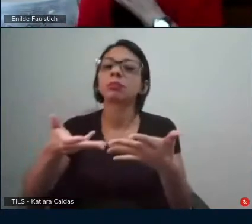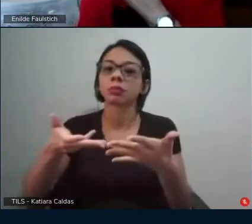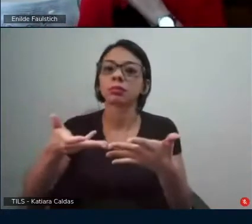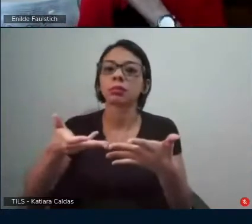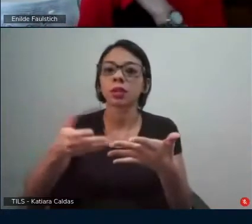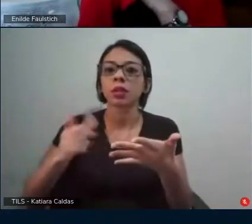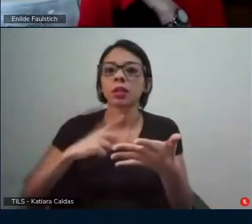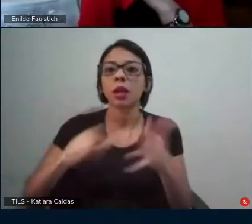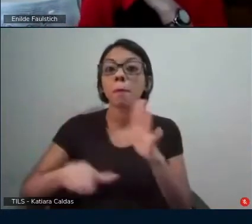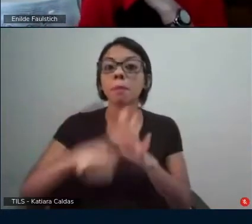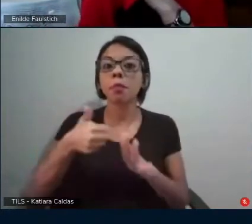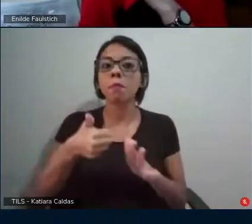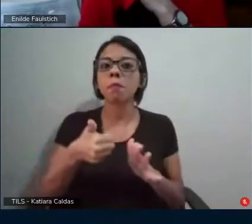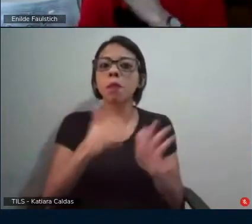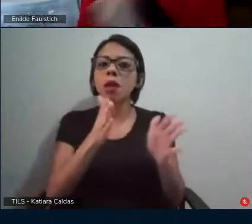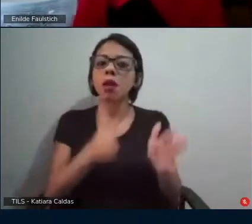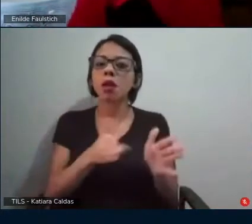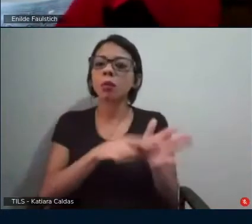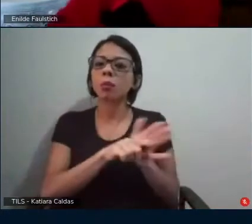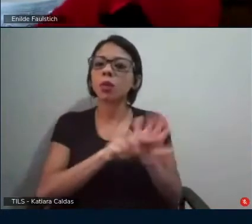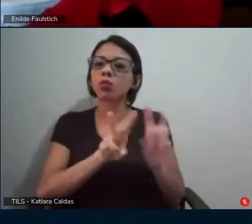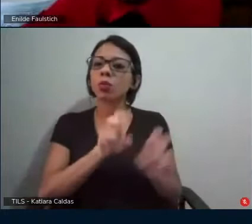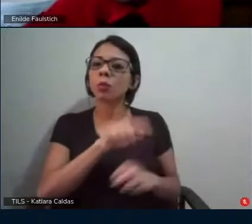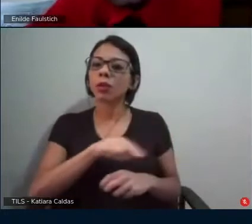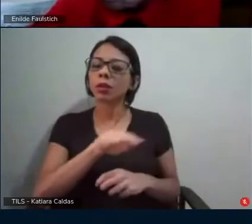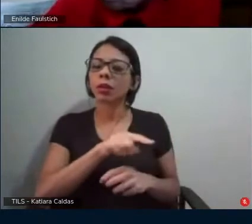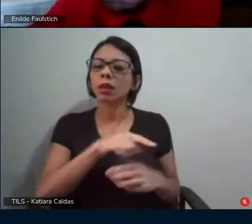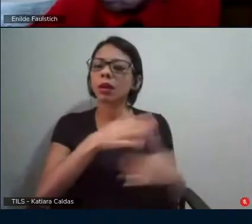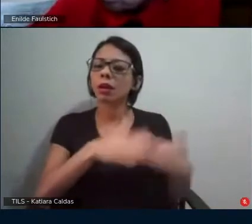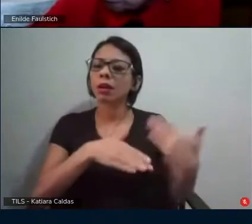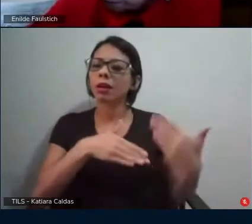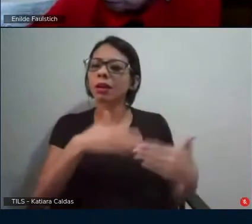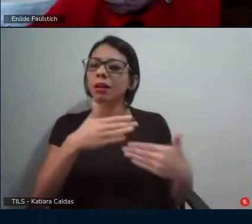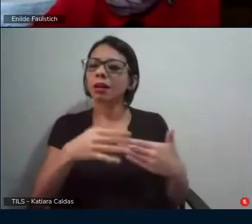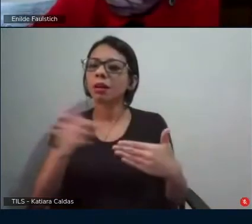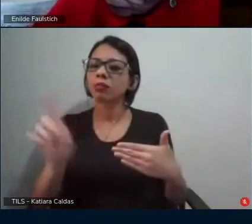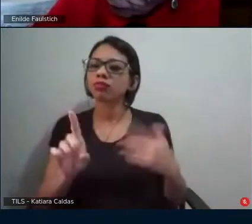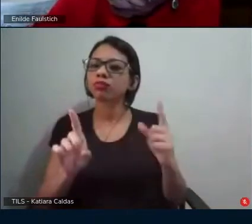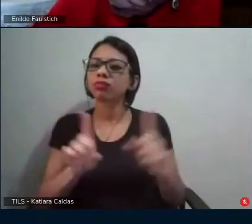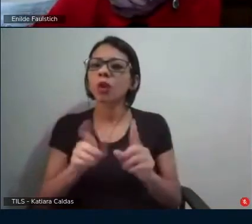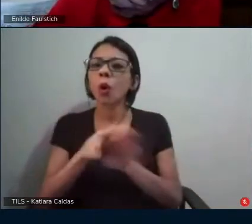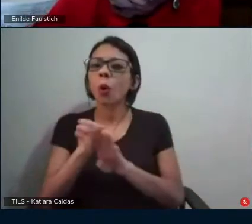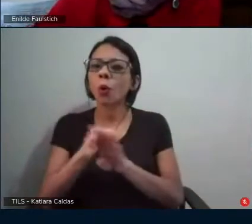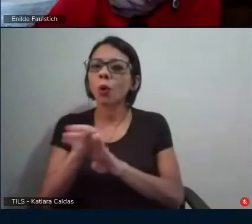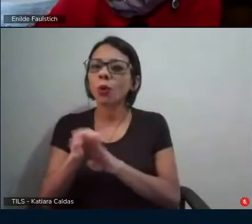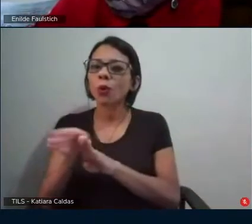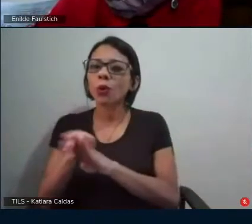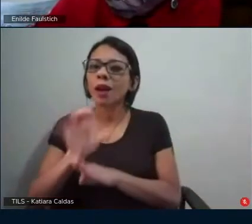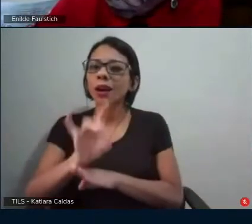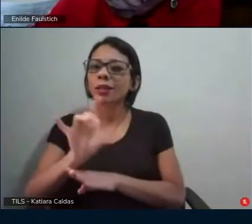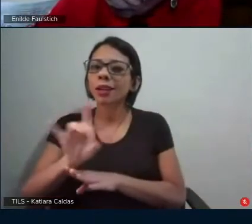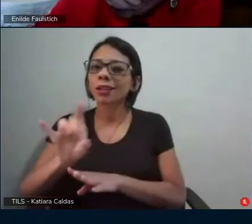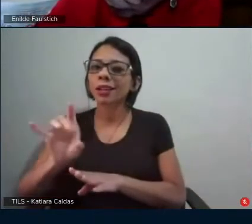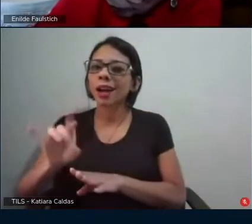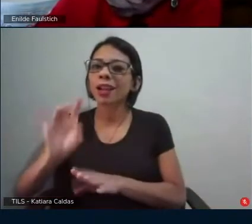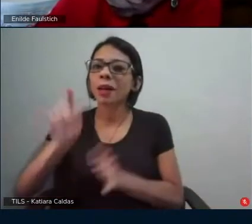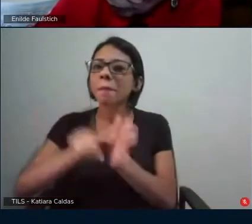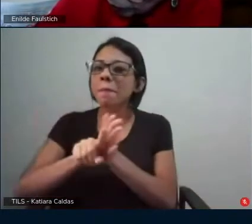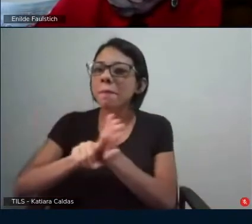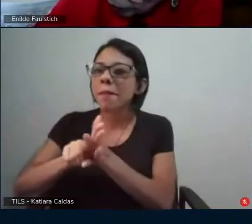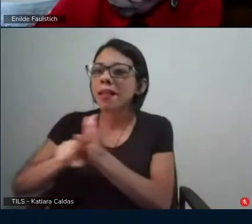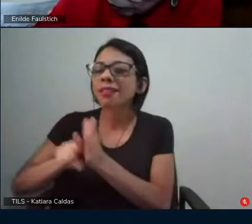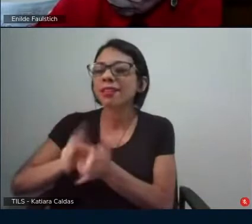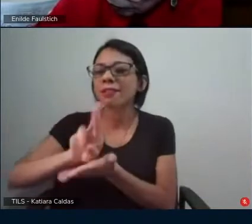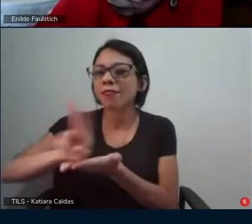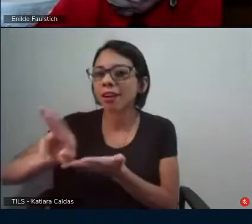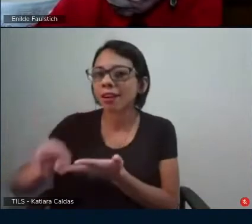há um primeiro momento sobre isso, e com cada um dos orientandos, cada uma das pesquisas